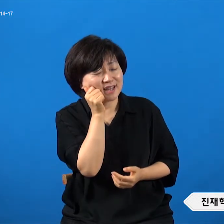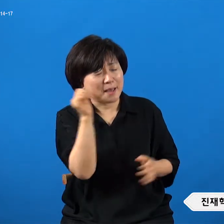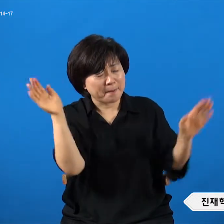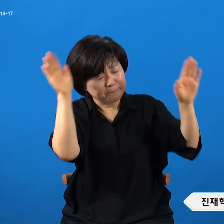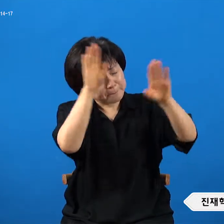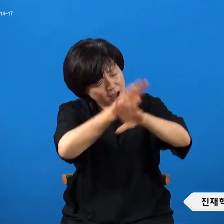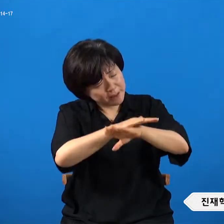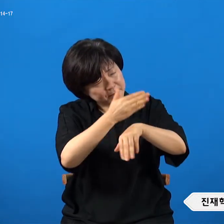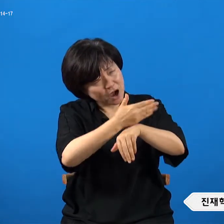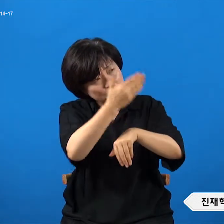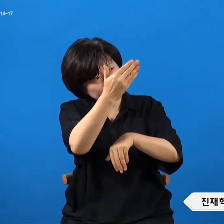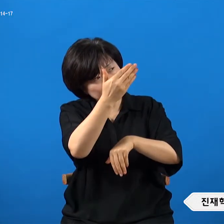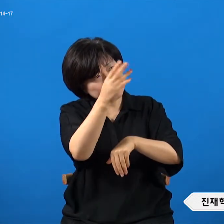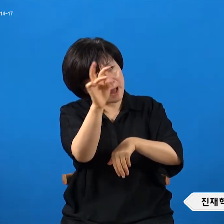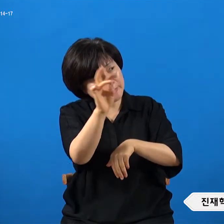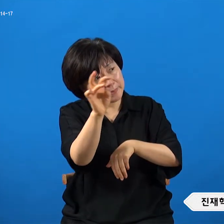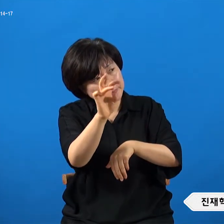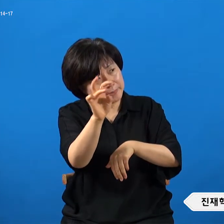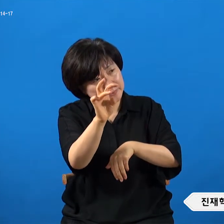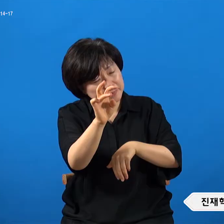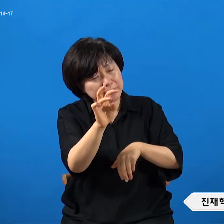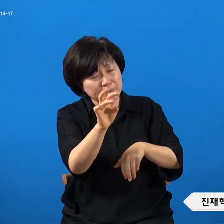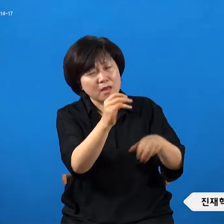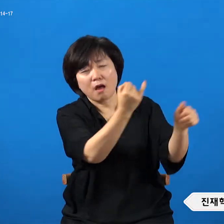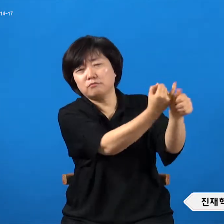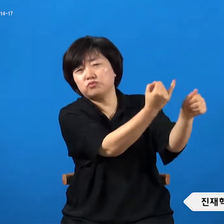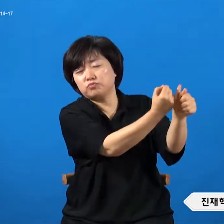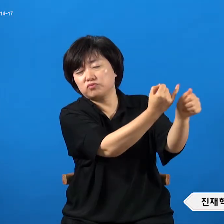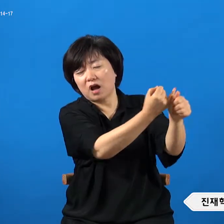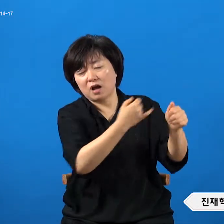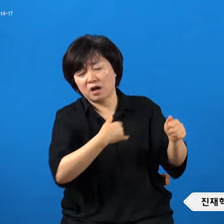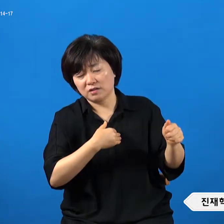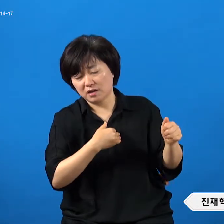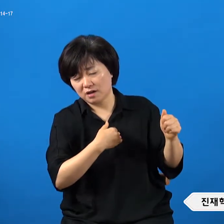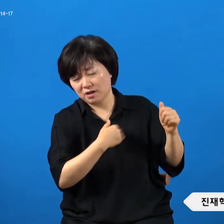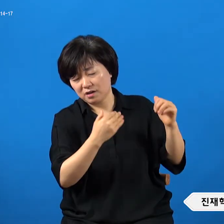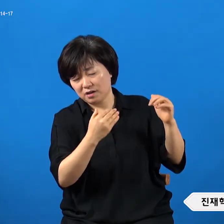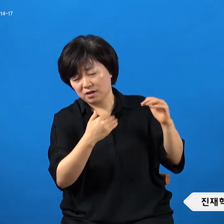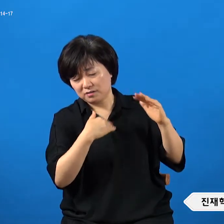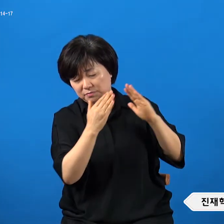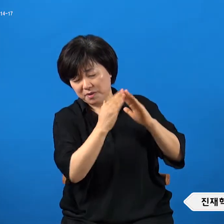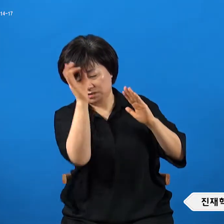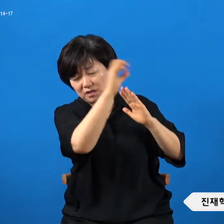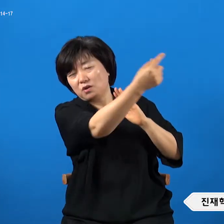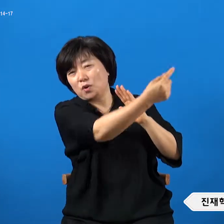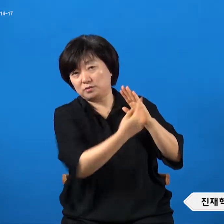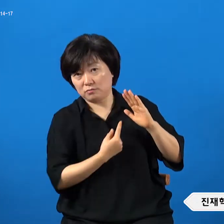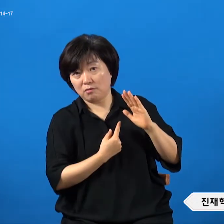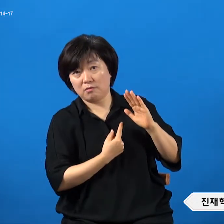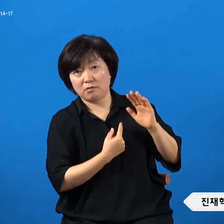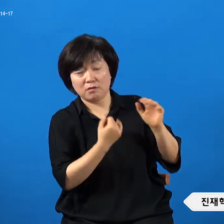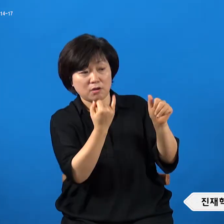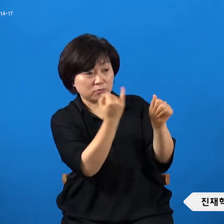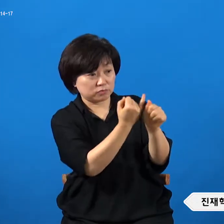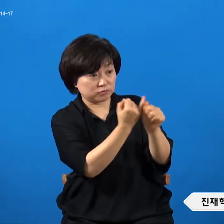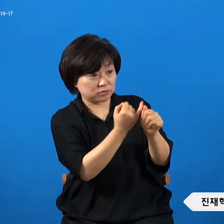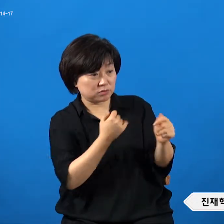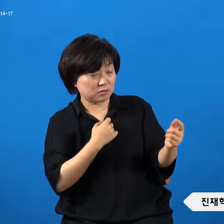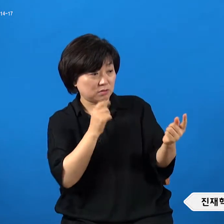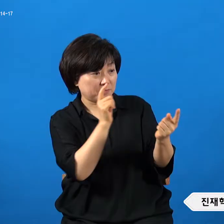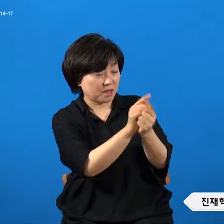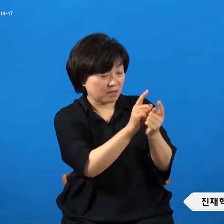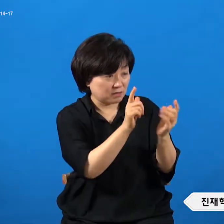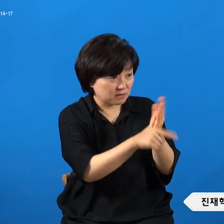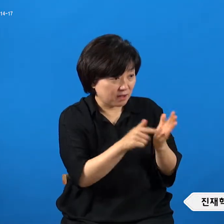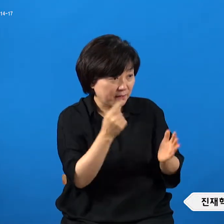한 밤 9시 반쯤 이 부부가 밤늦게 저를 찾아왔습니다. 이 부부를 만나는